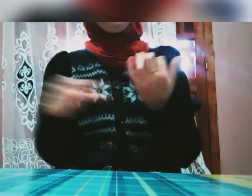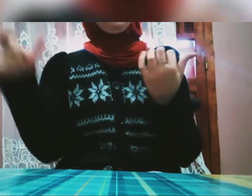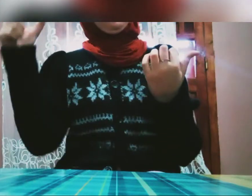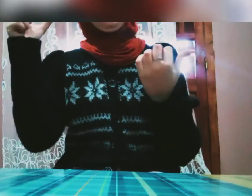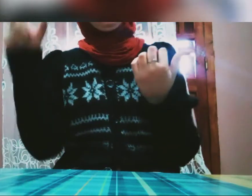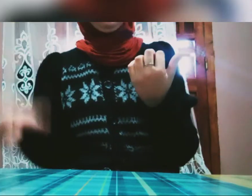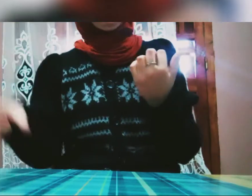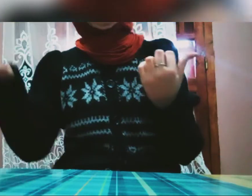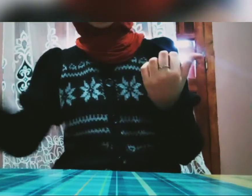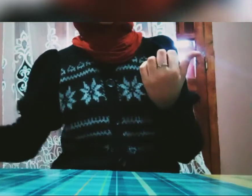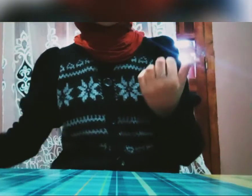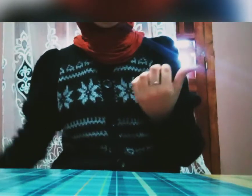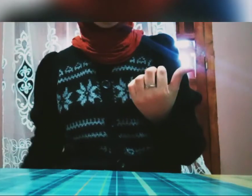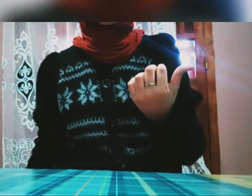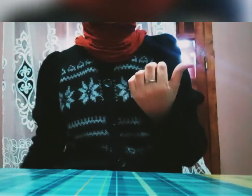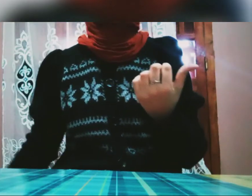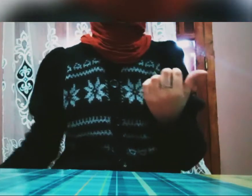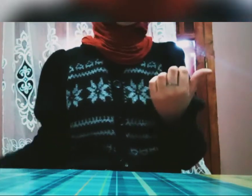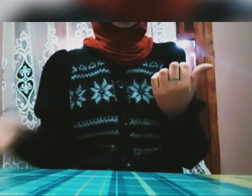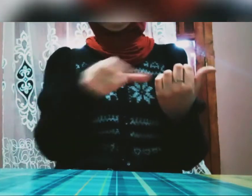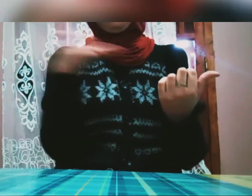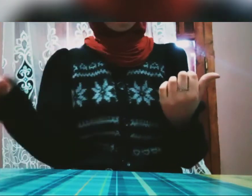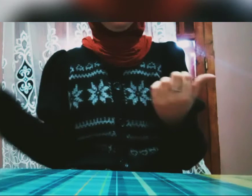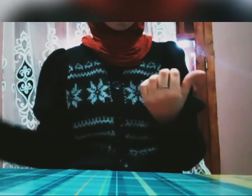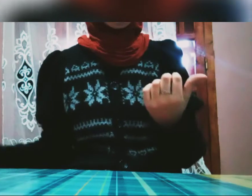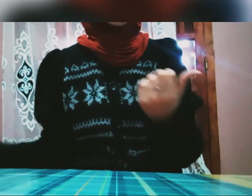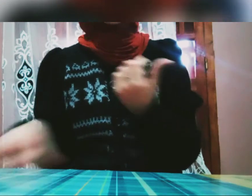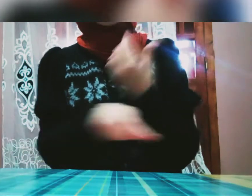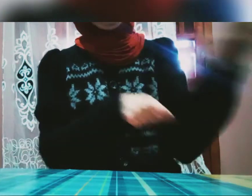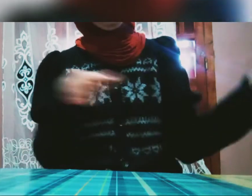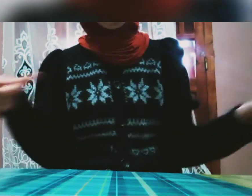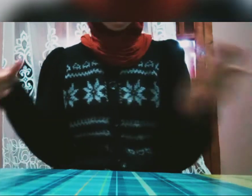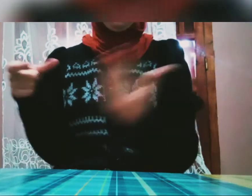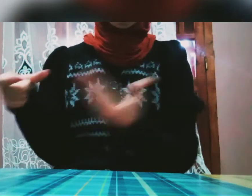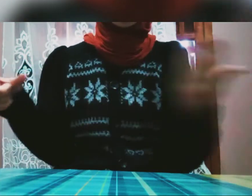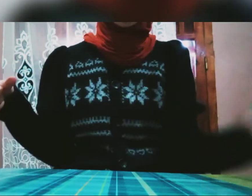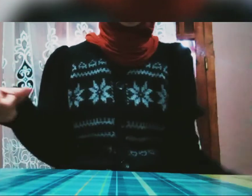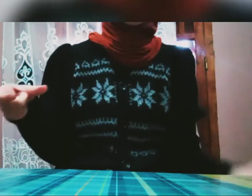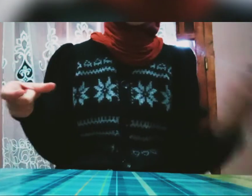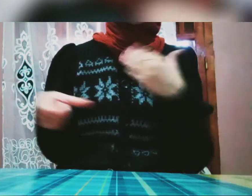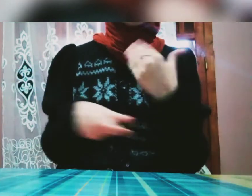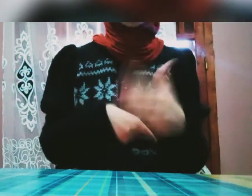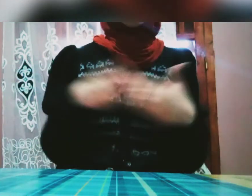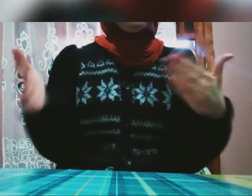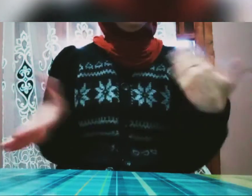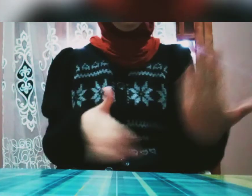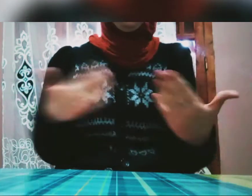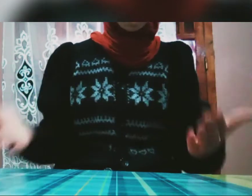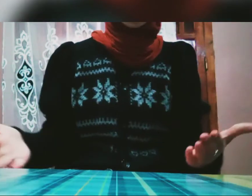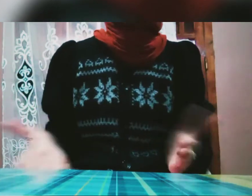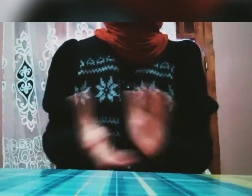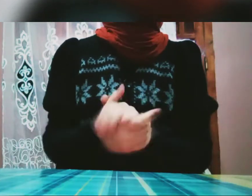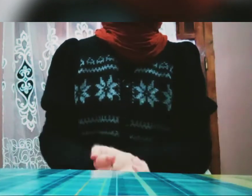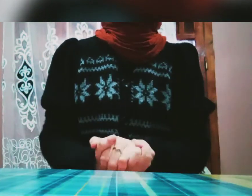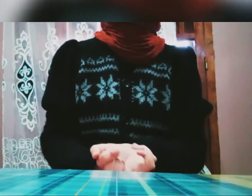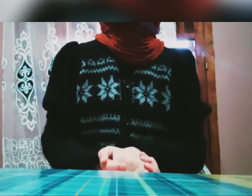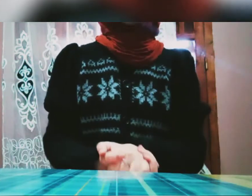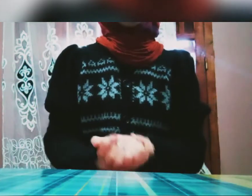على الساعه 6 صباحا والساعه 5 صباحا على قد شوي يكون قد يعني الوقت اللي يدن هو فيه الصباح.